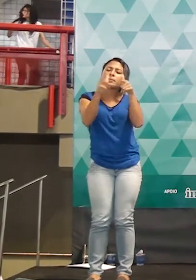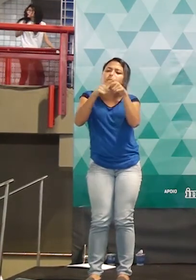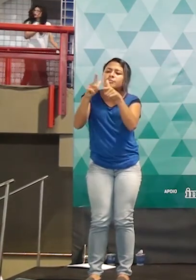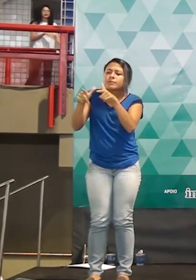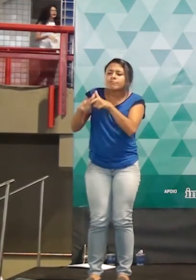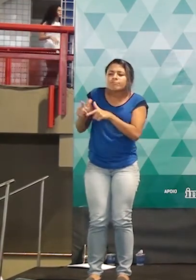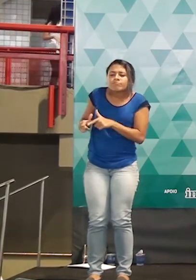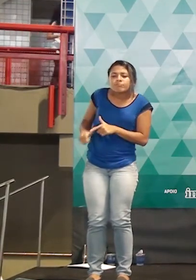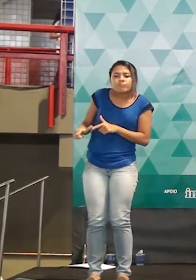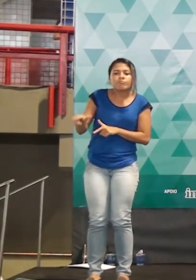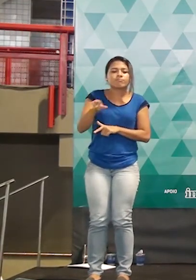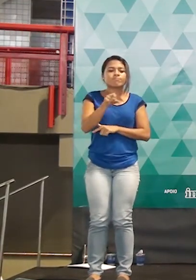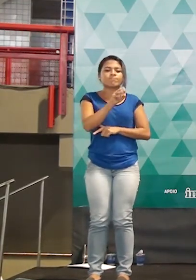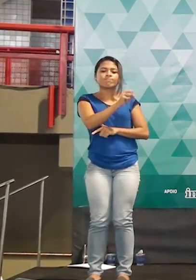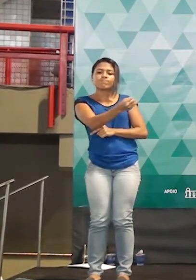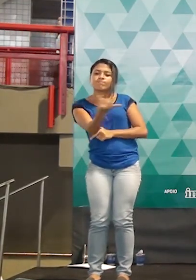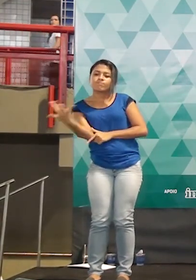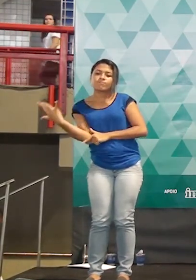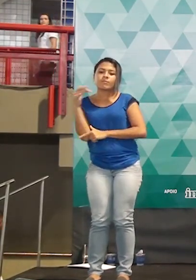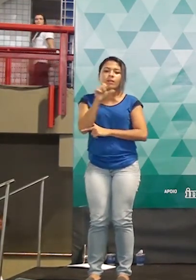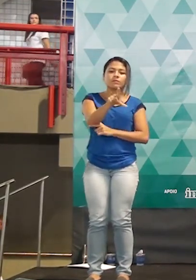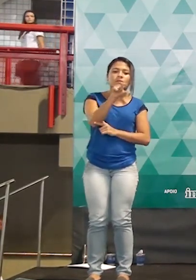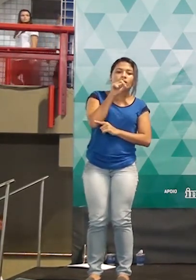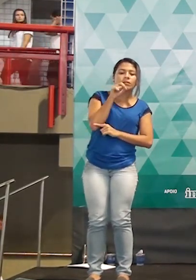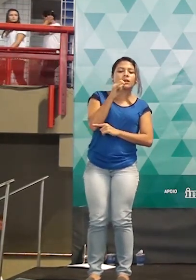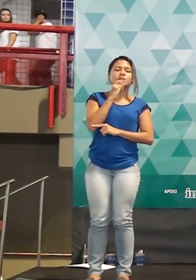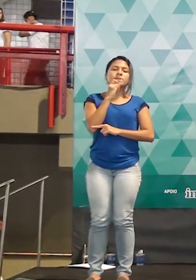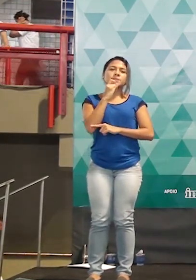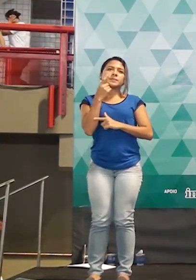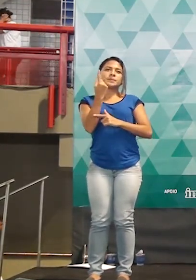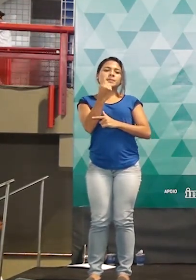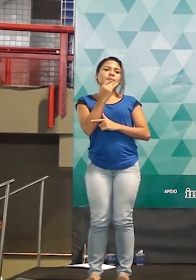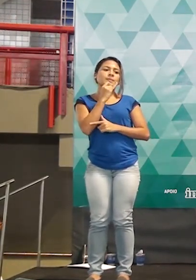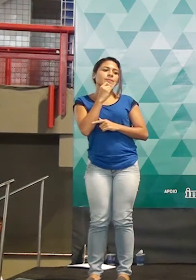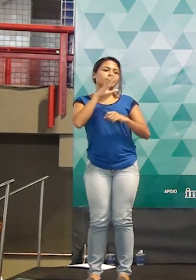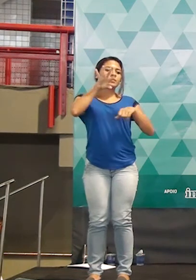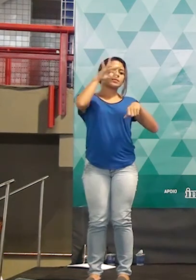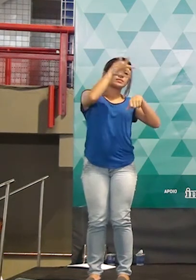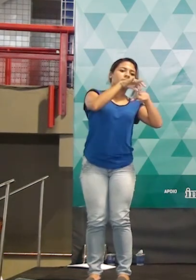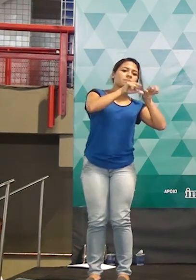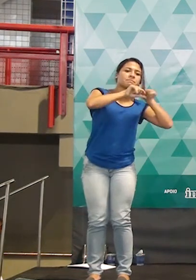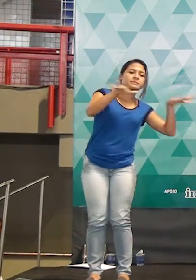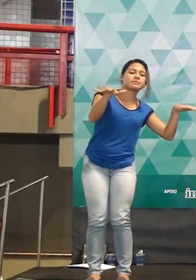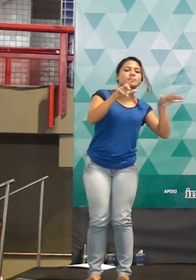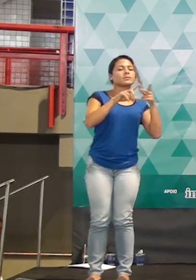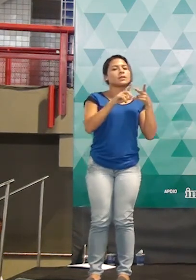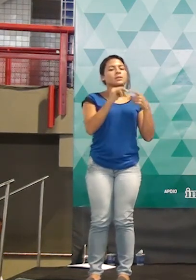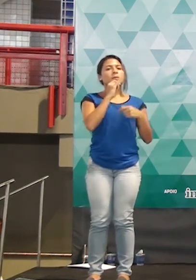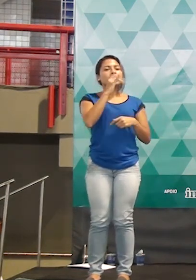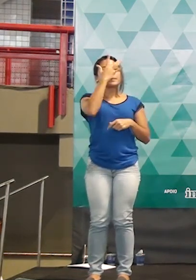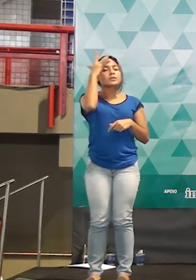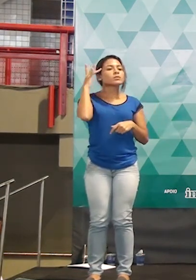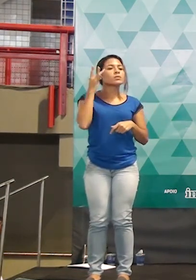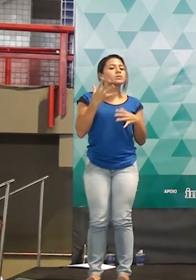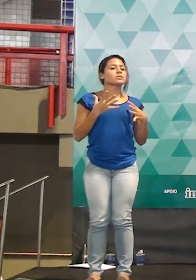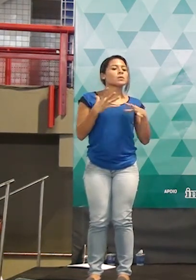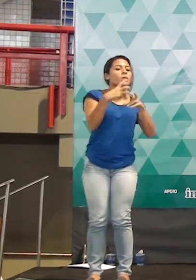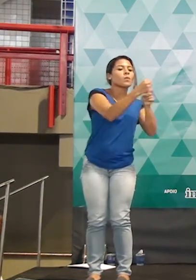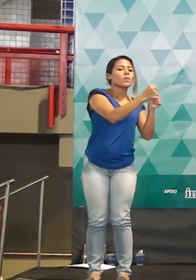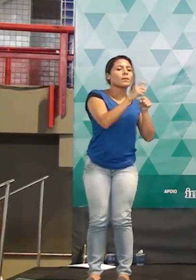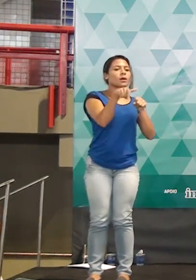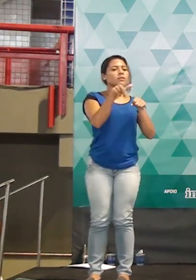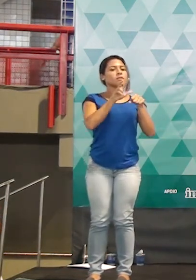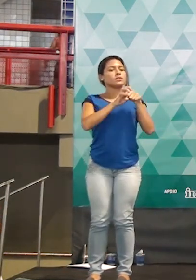o crescimento de vítimas de arboviroses, o maior número de pessoas com chikungunya, e vamos escrever o